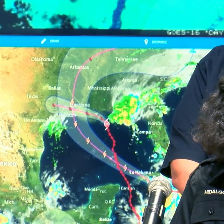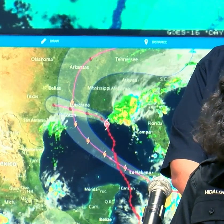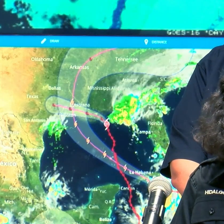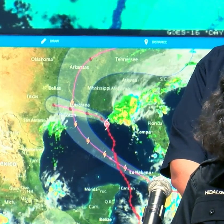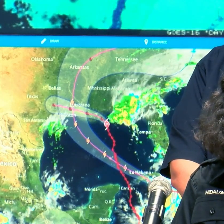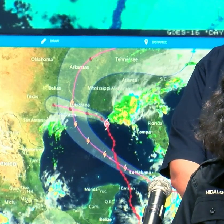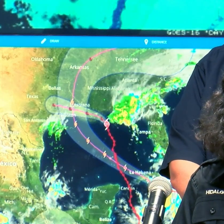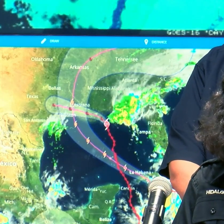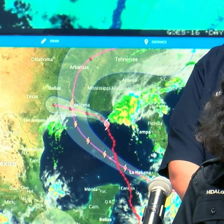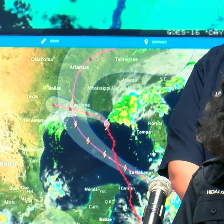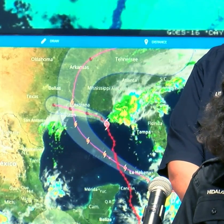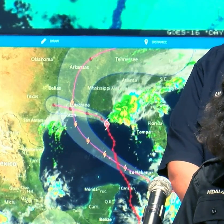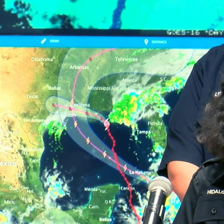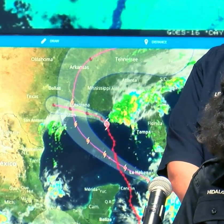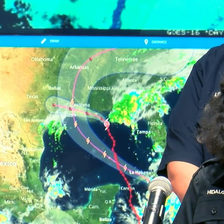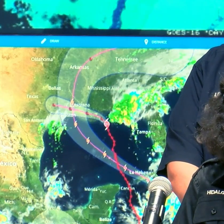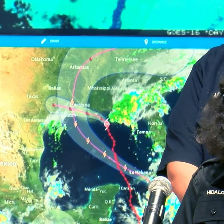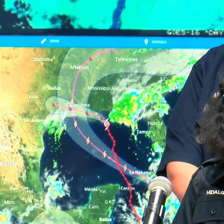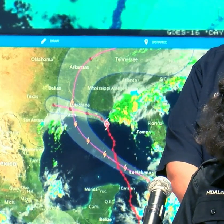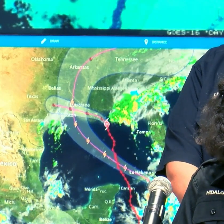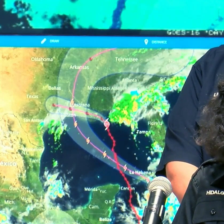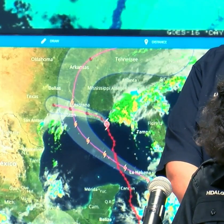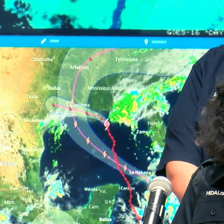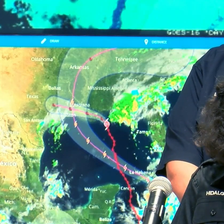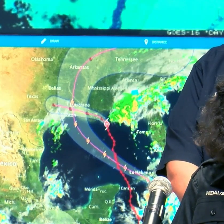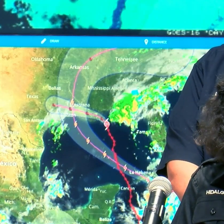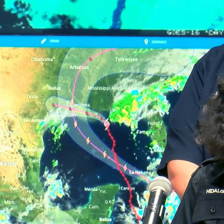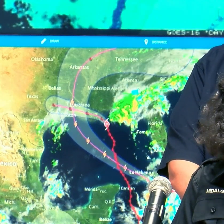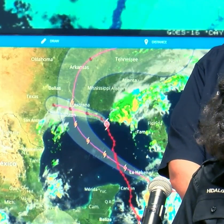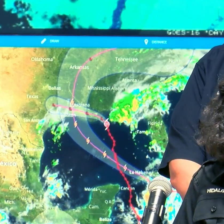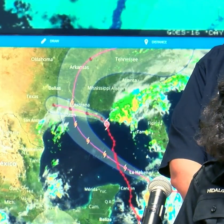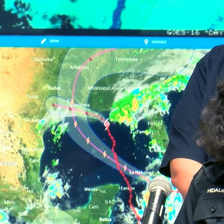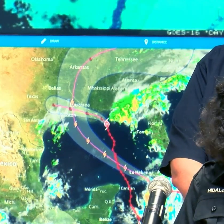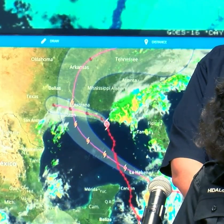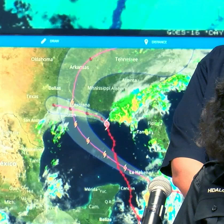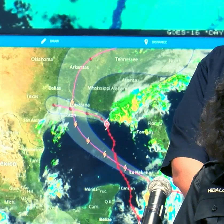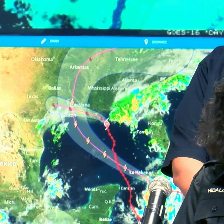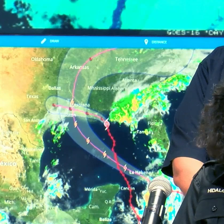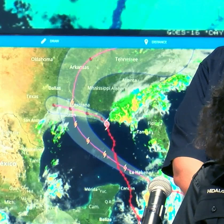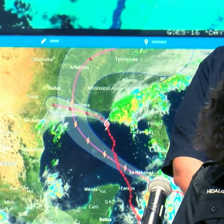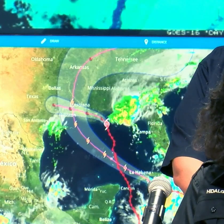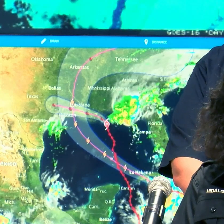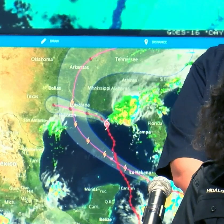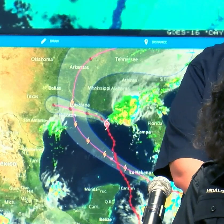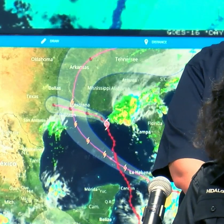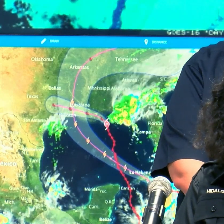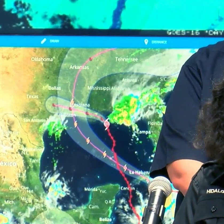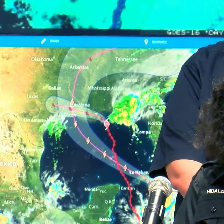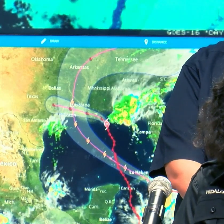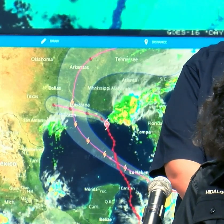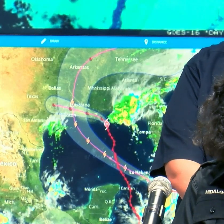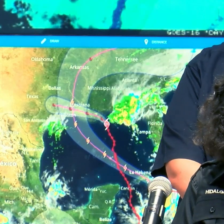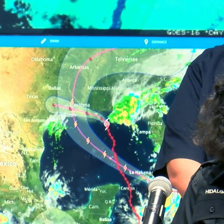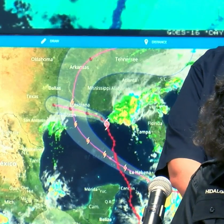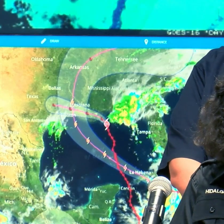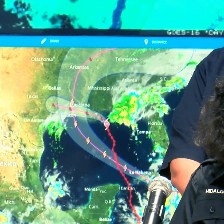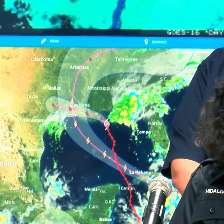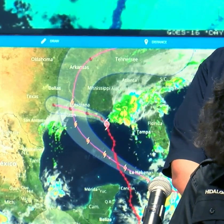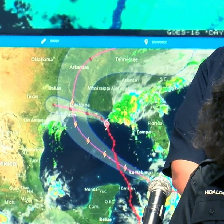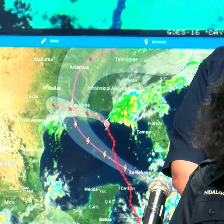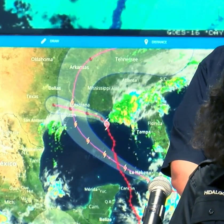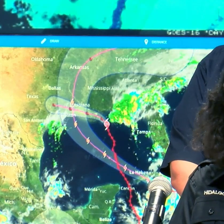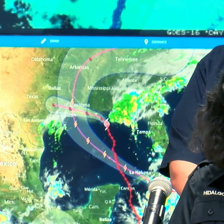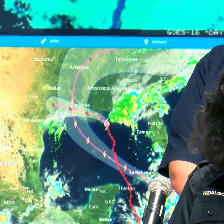cuanto sepamos con más claridad el pronóstico, mañana temprano se lo comunicaremos. Estén atentos a las